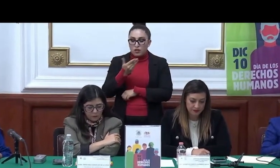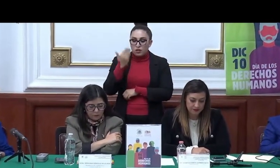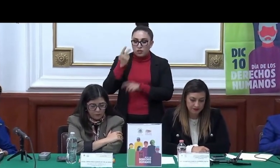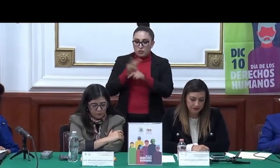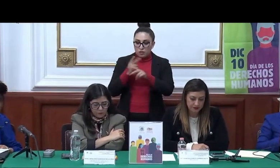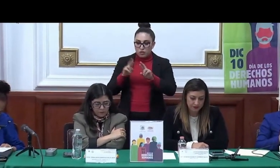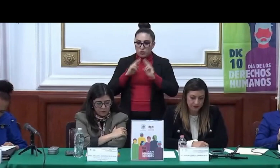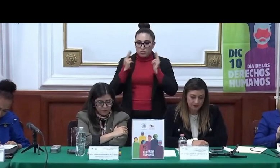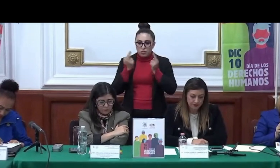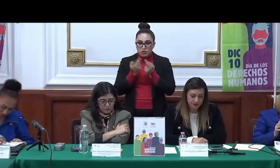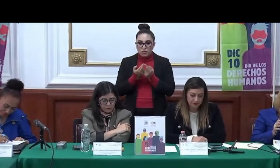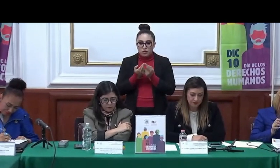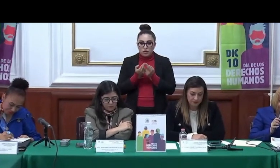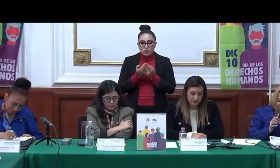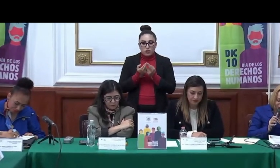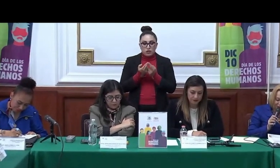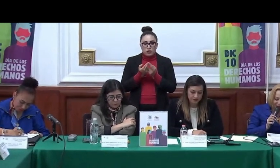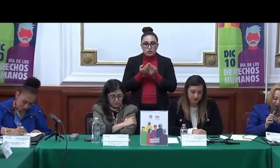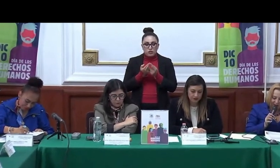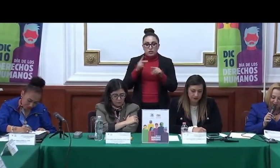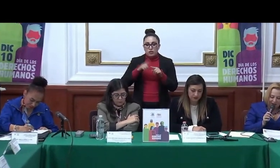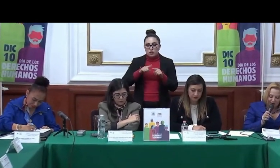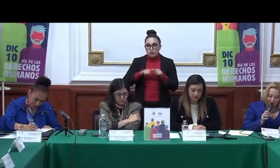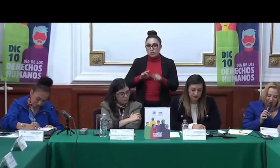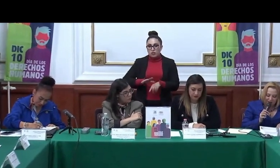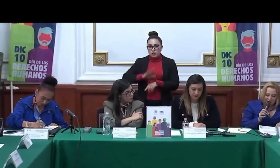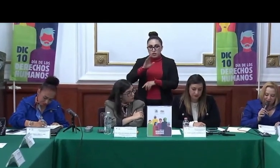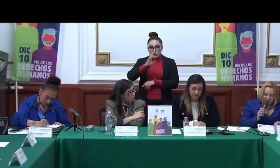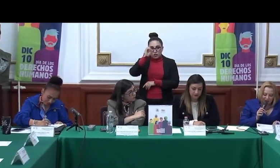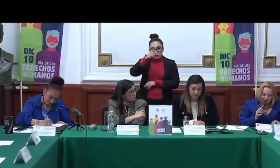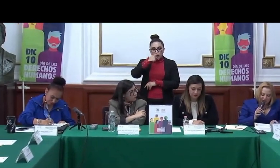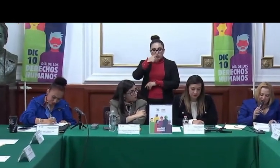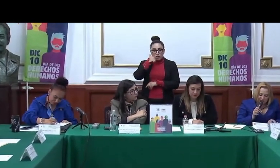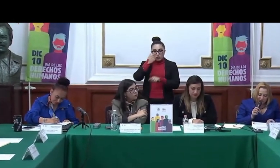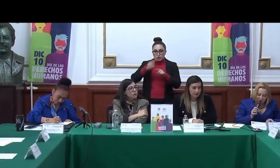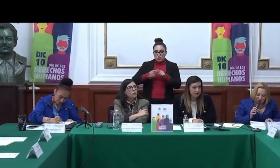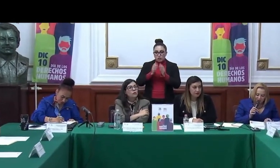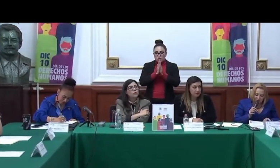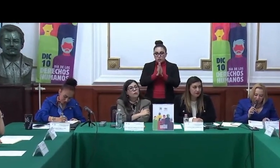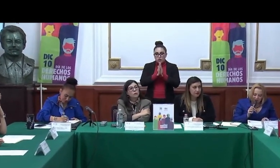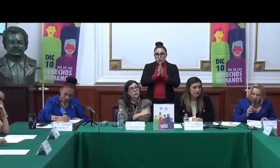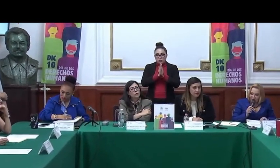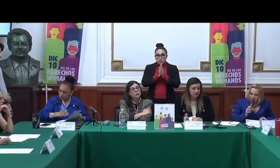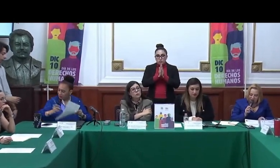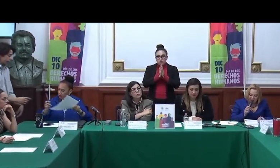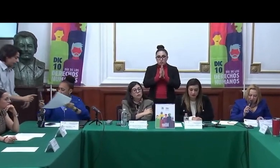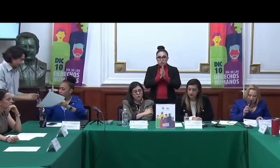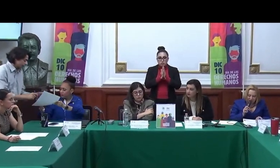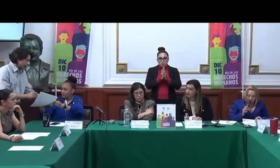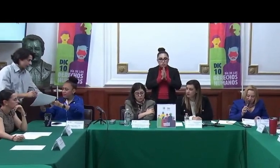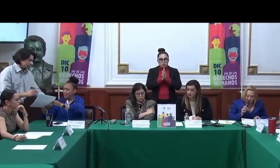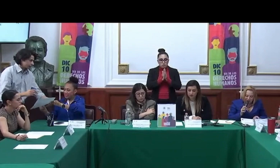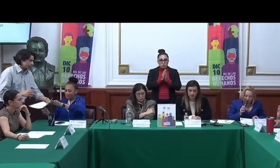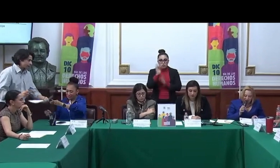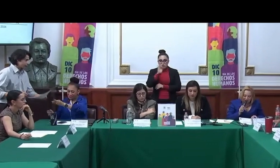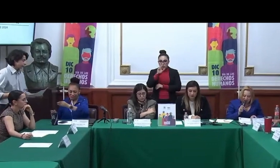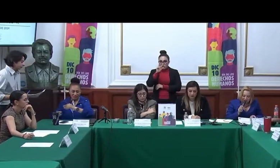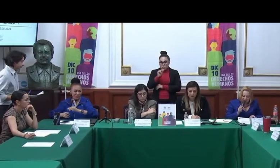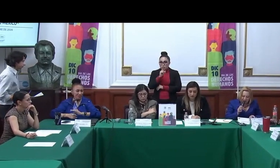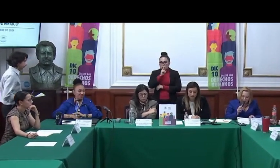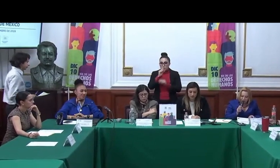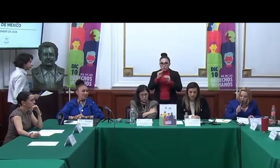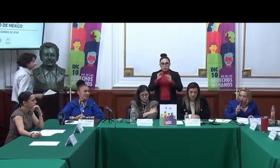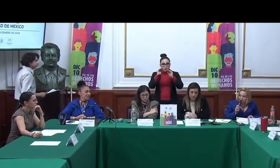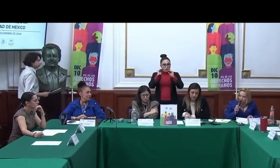anterior. Si alguien desea hacer el uso de la palabra, favor de indicarlo en este momento. De no ser así, pasemos al